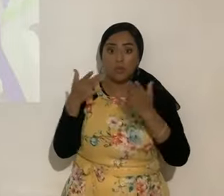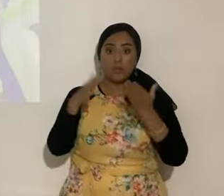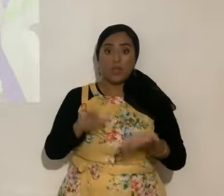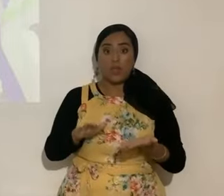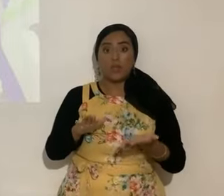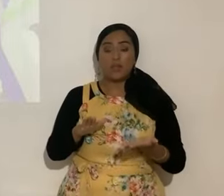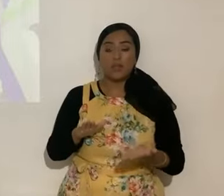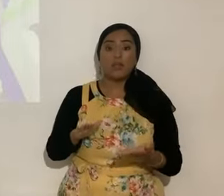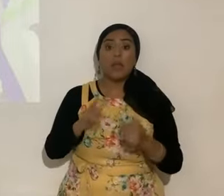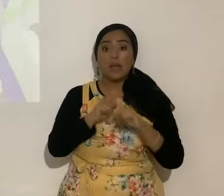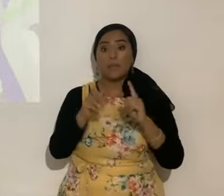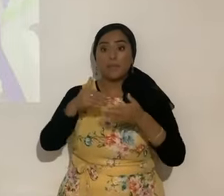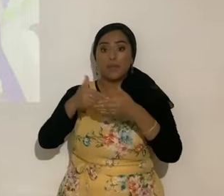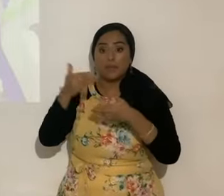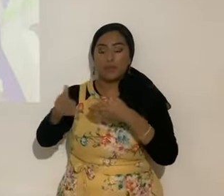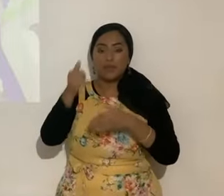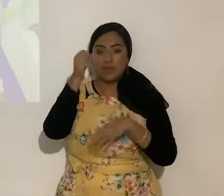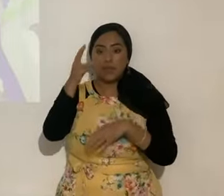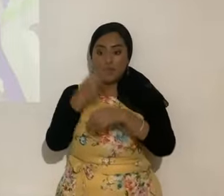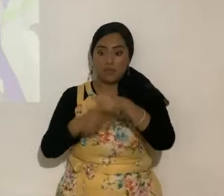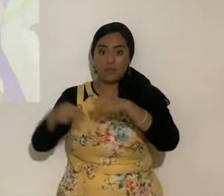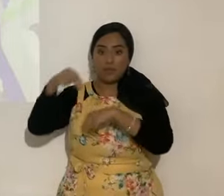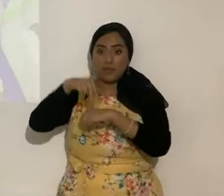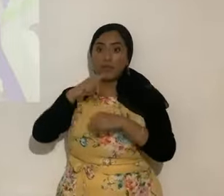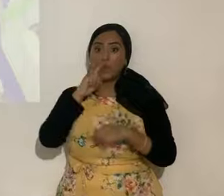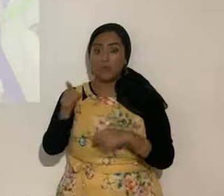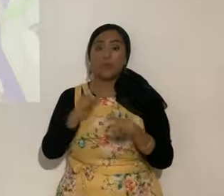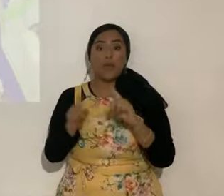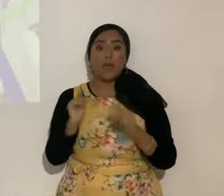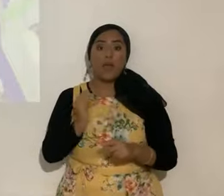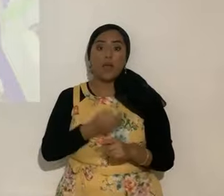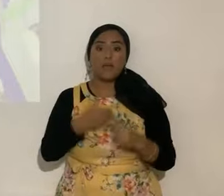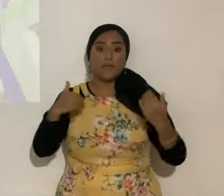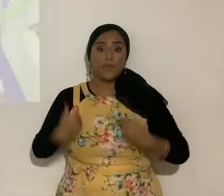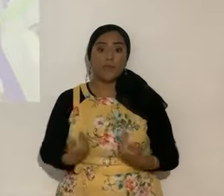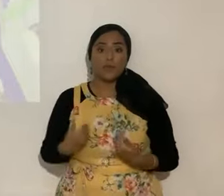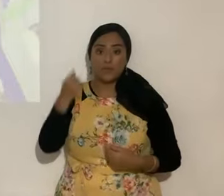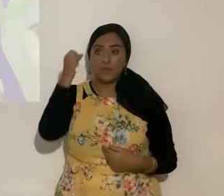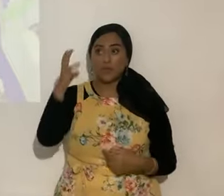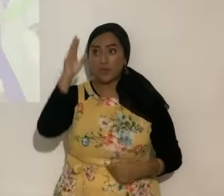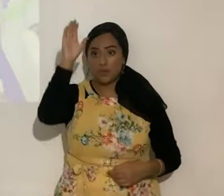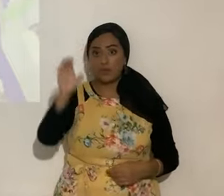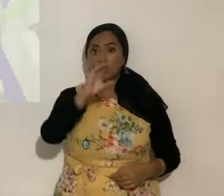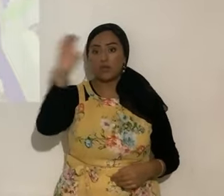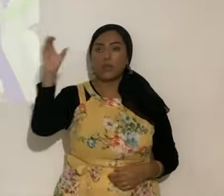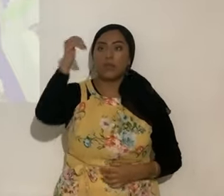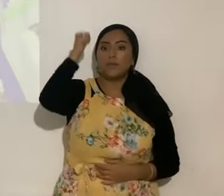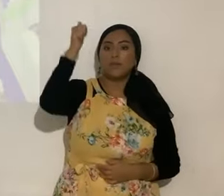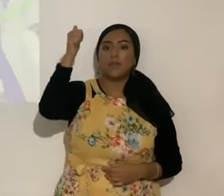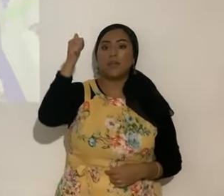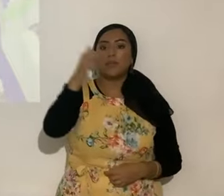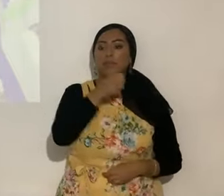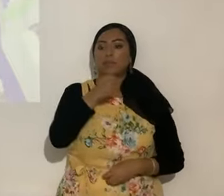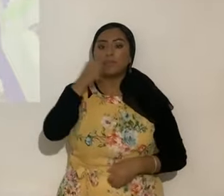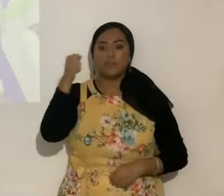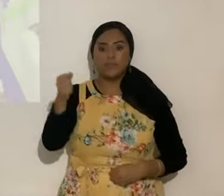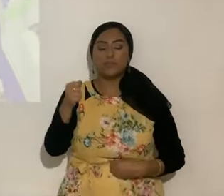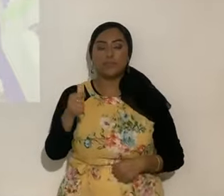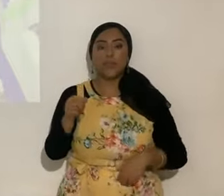resucitó de veras, pero ahí sí fue por nuestra culpa. Él se dio a sí mismo. En la Biblia dice,